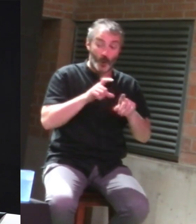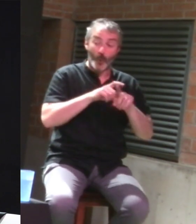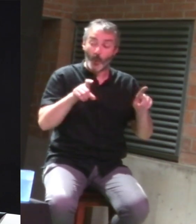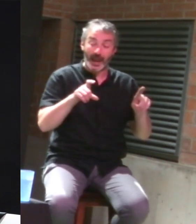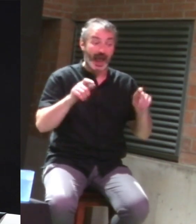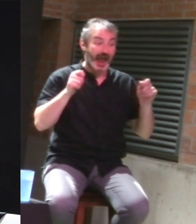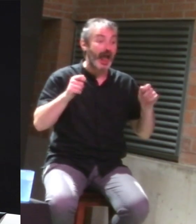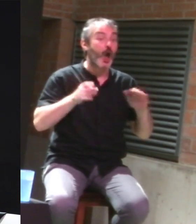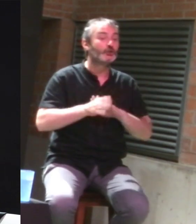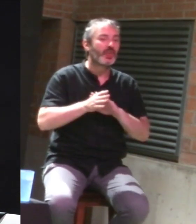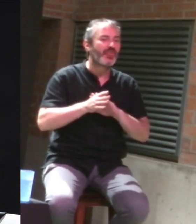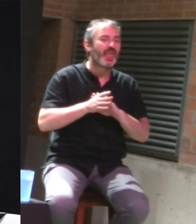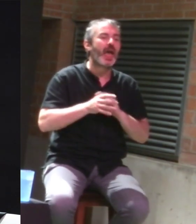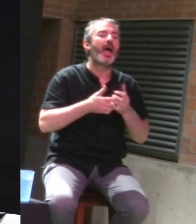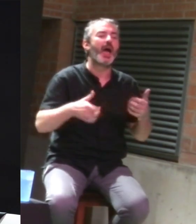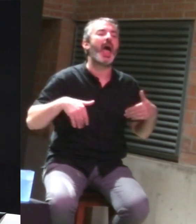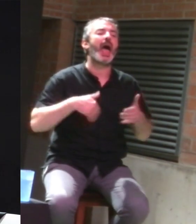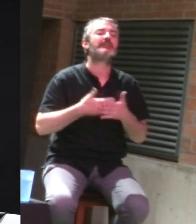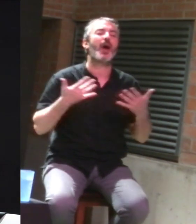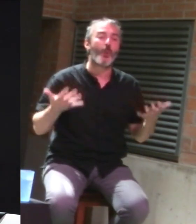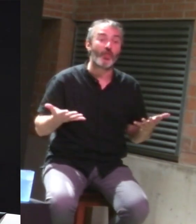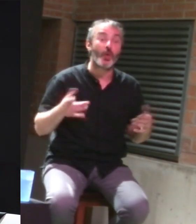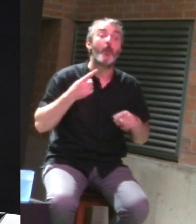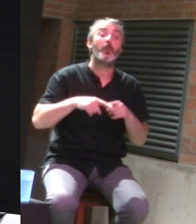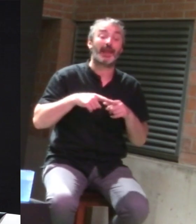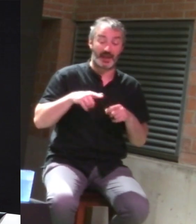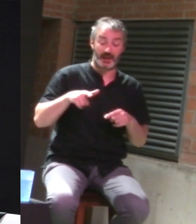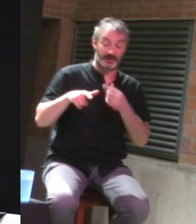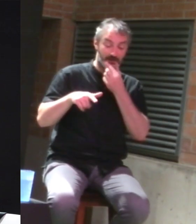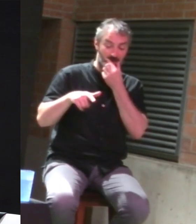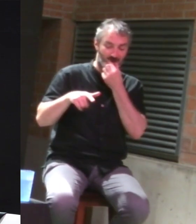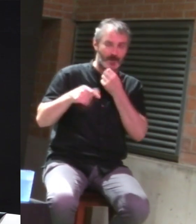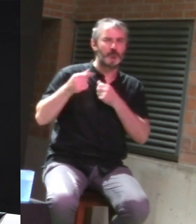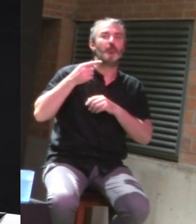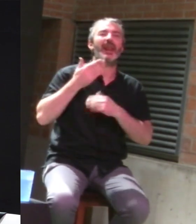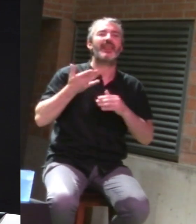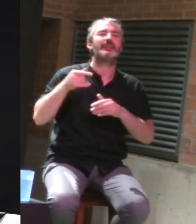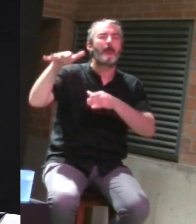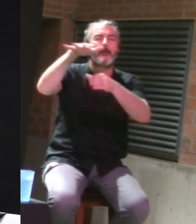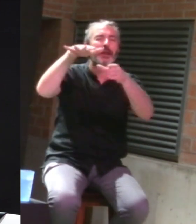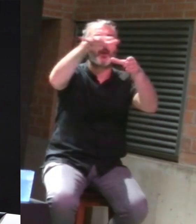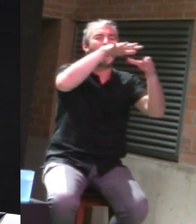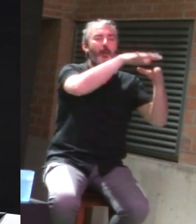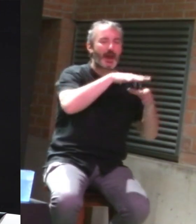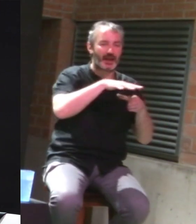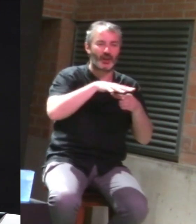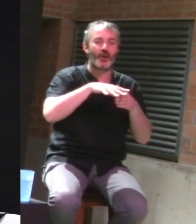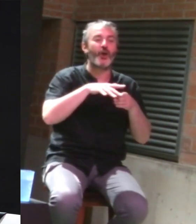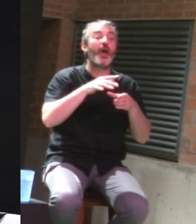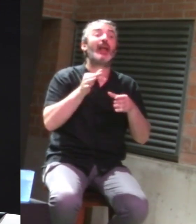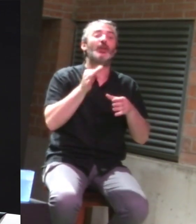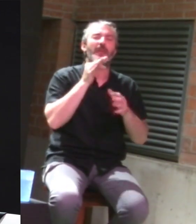jo de la Constància, que té un component barrial, un component grupal, de poca